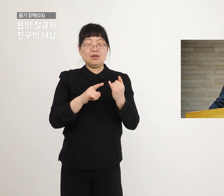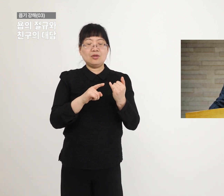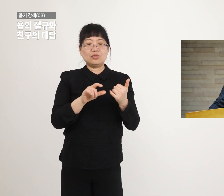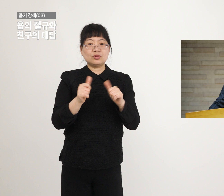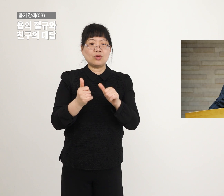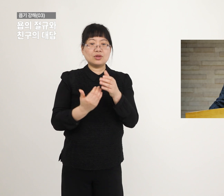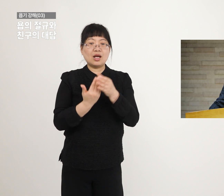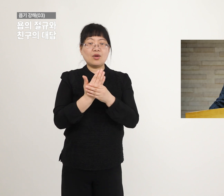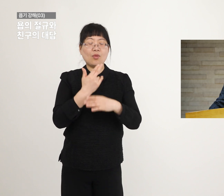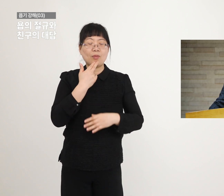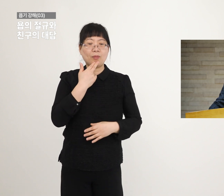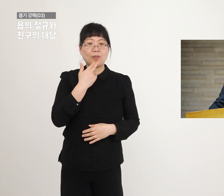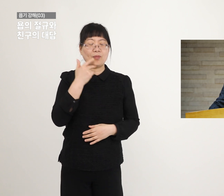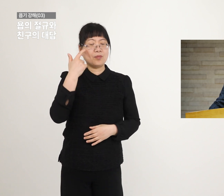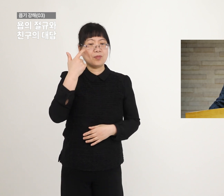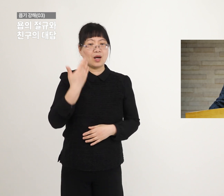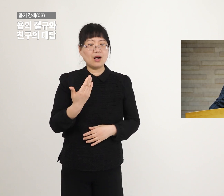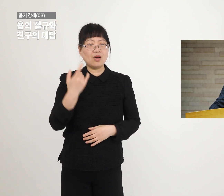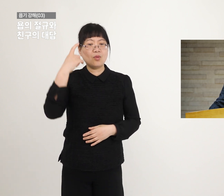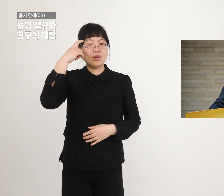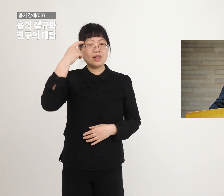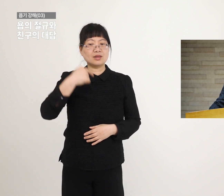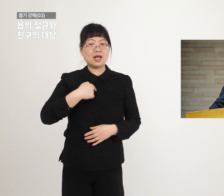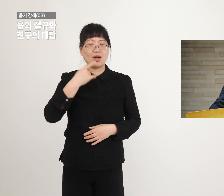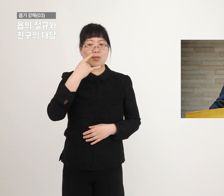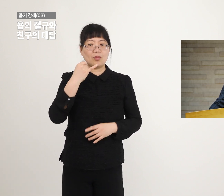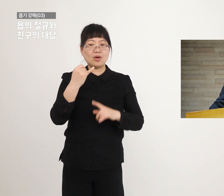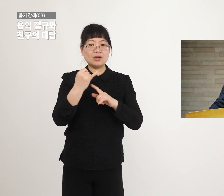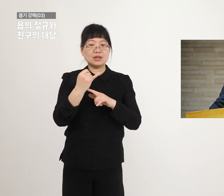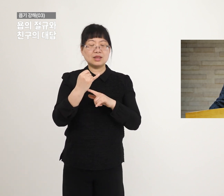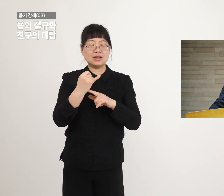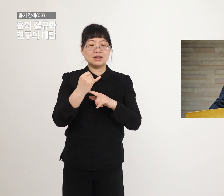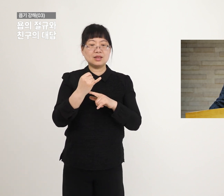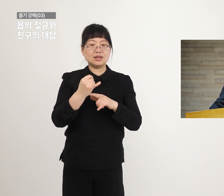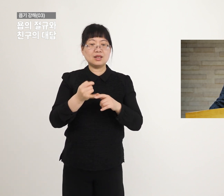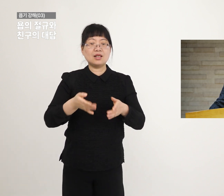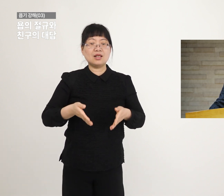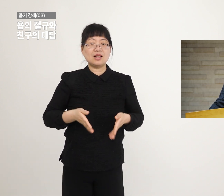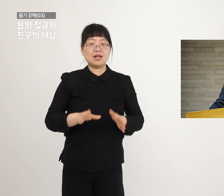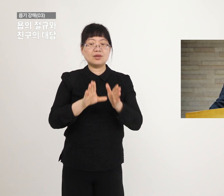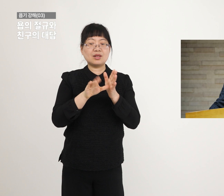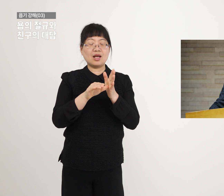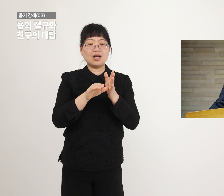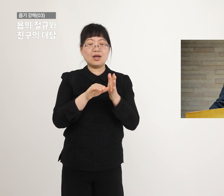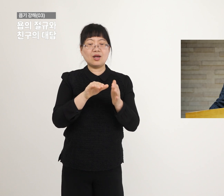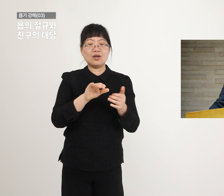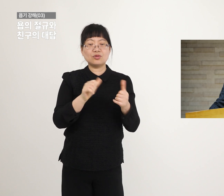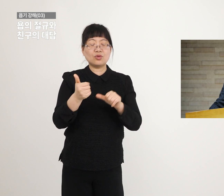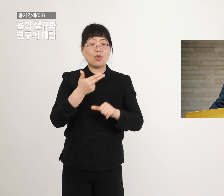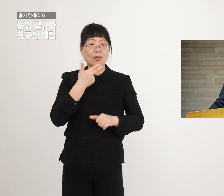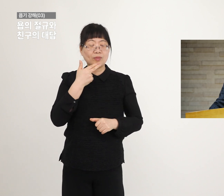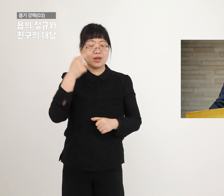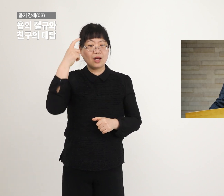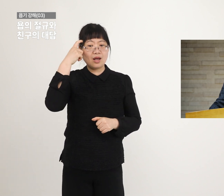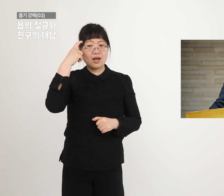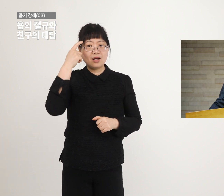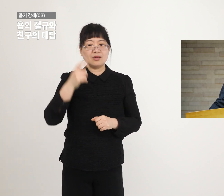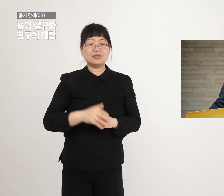나오지 아니하였던가? 어찌하여 내 어머니가 해산할 때 내가 숨지지 아니하였던가?